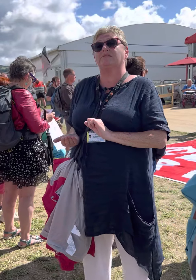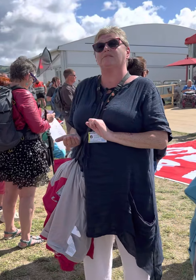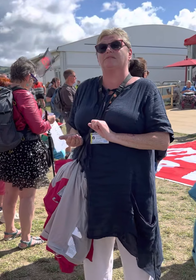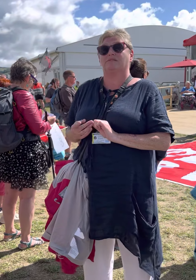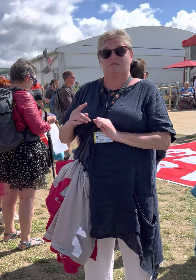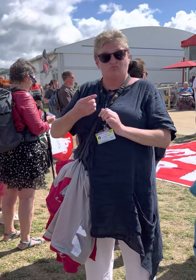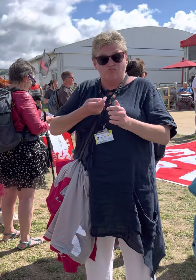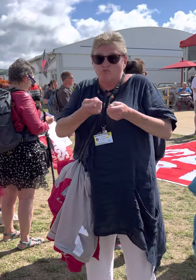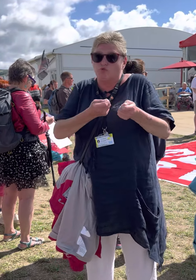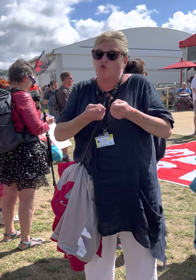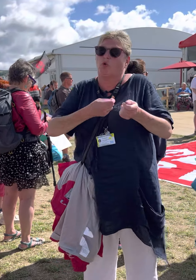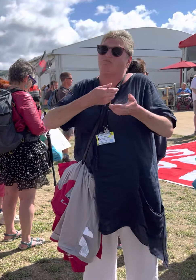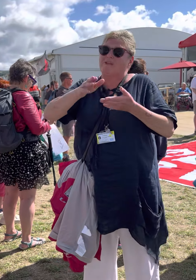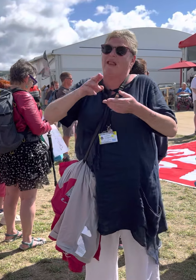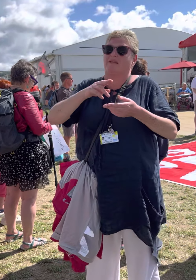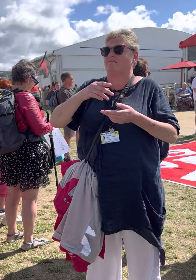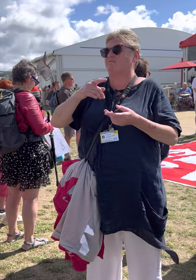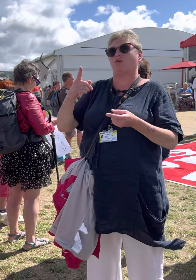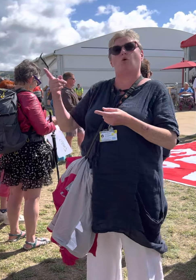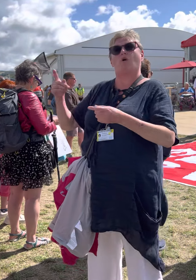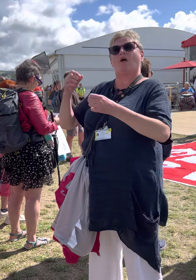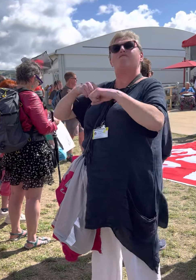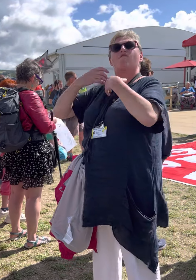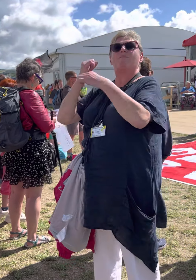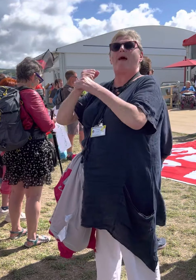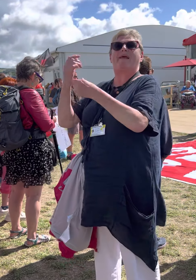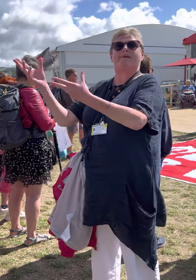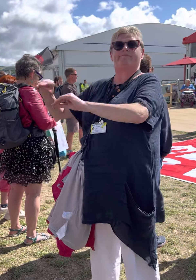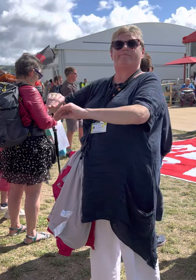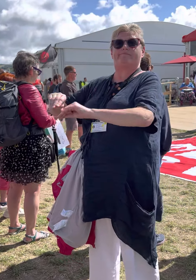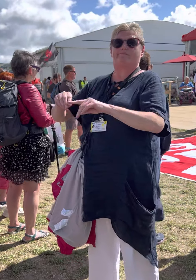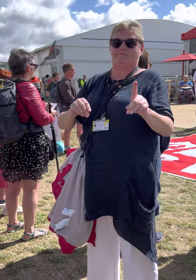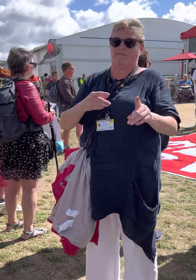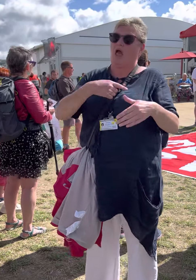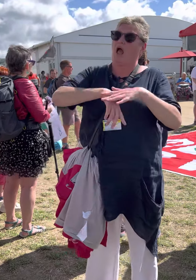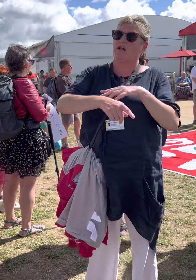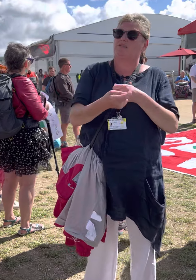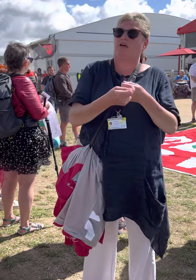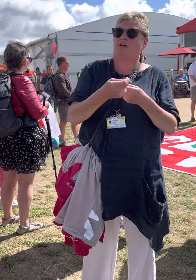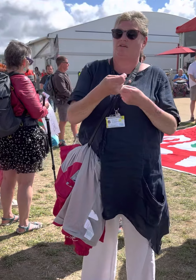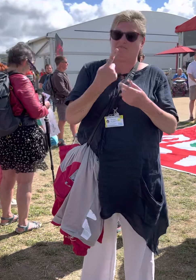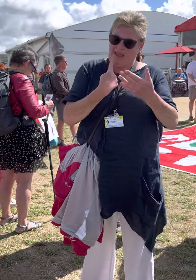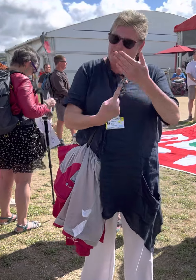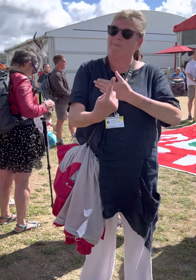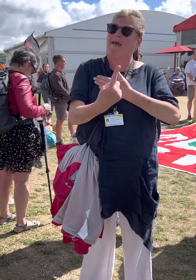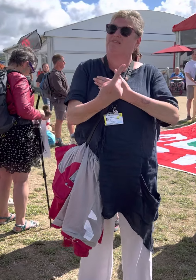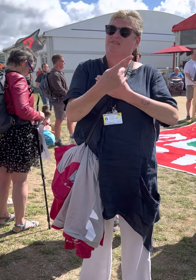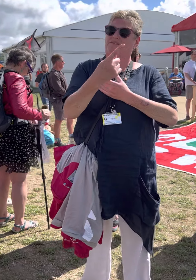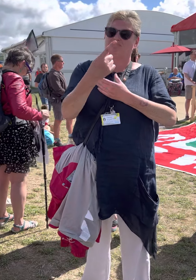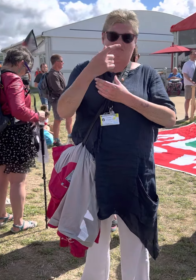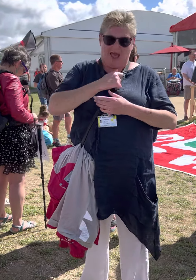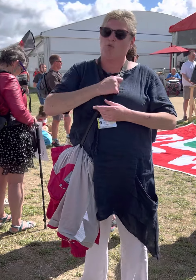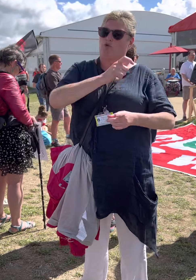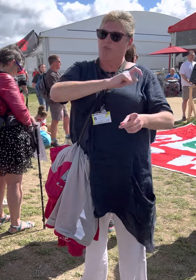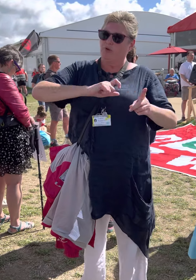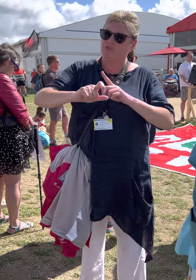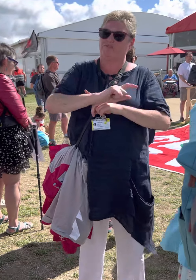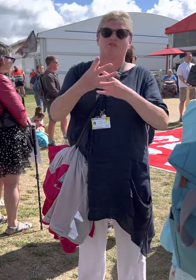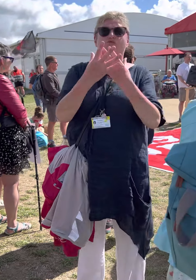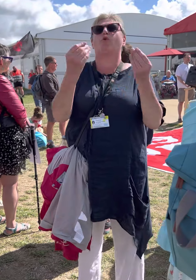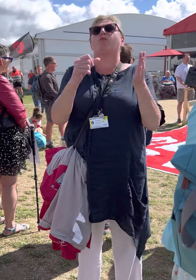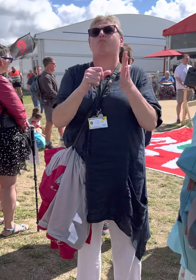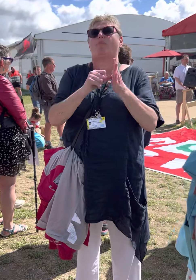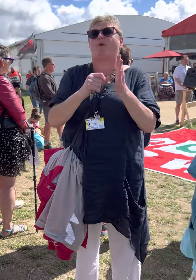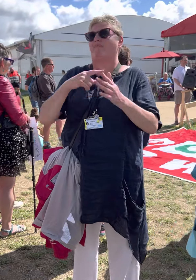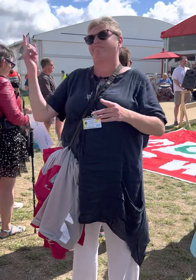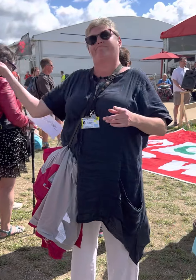a chynllunio allan o ddwylo'r farchnad rydd a'i roi o dan reolaeth democrataidd ein cymunedau ni er mwyn datrys y broblem